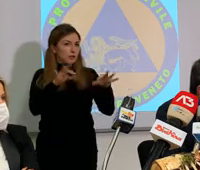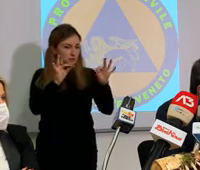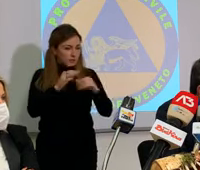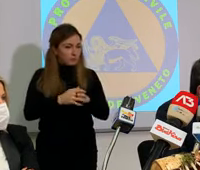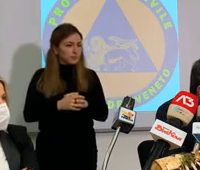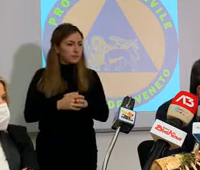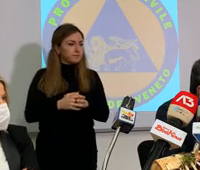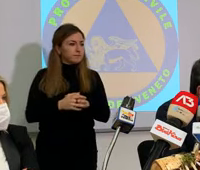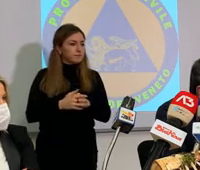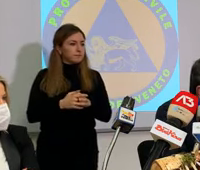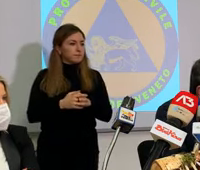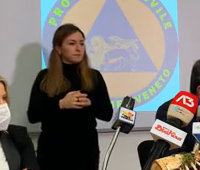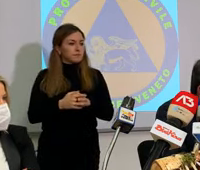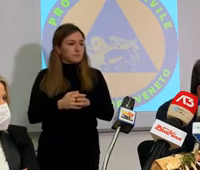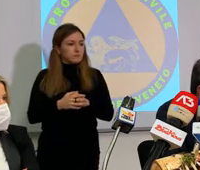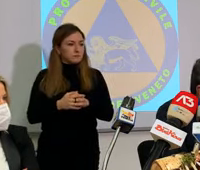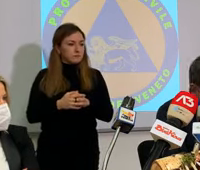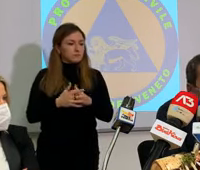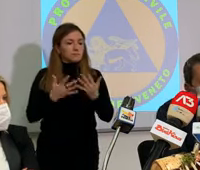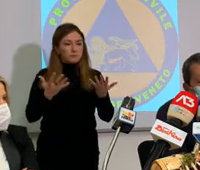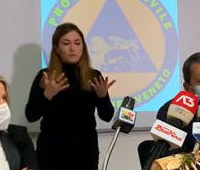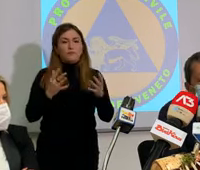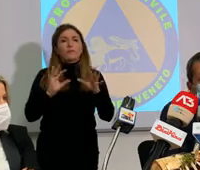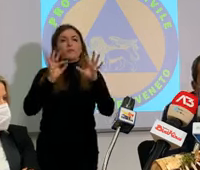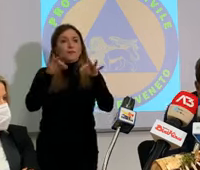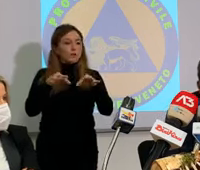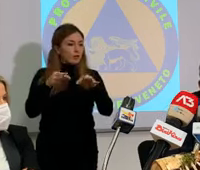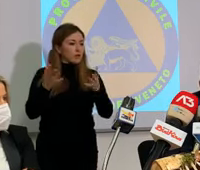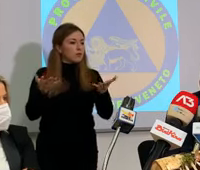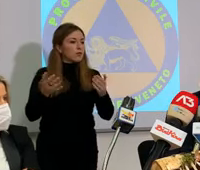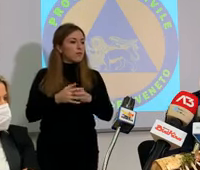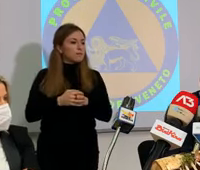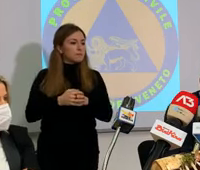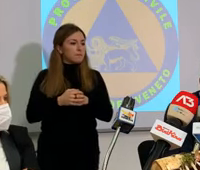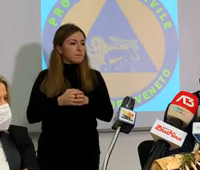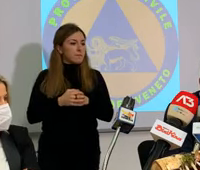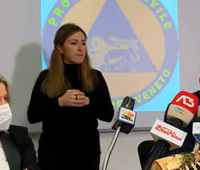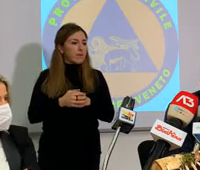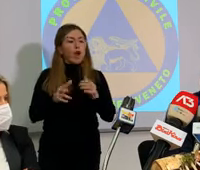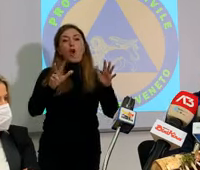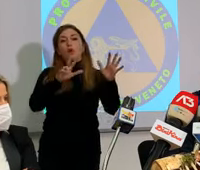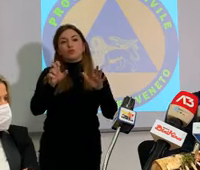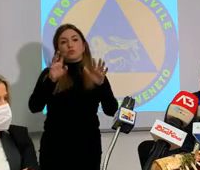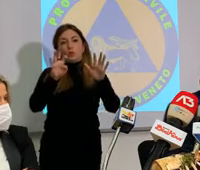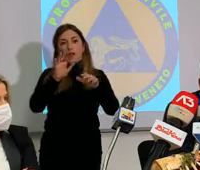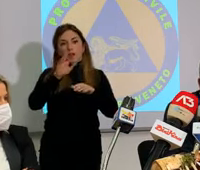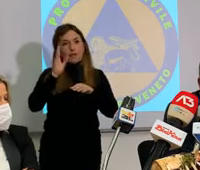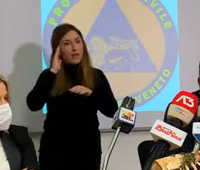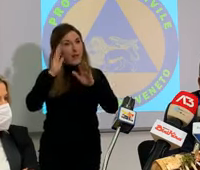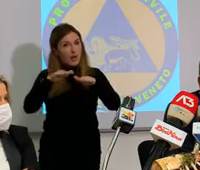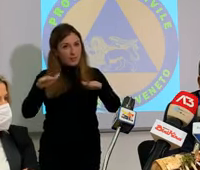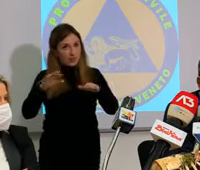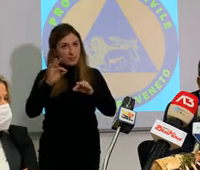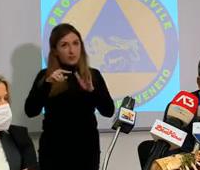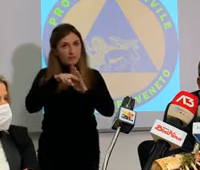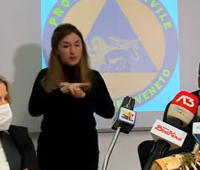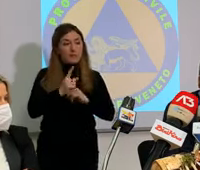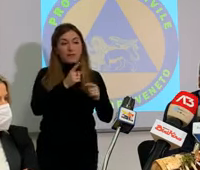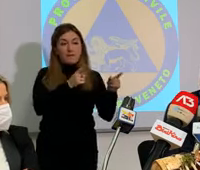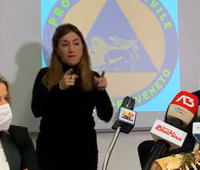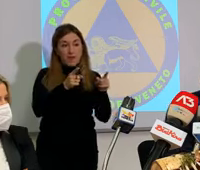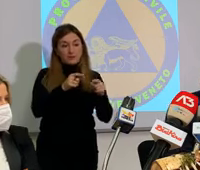552 arrivavamo a 840 letti terapia intensiva nella prima fase siamo arrivati ad averne